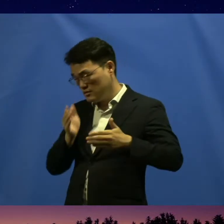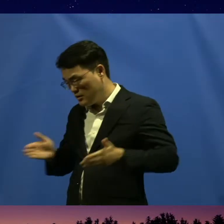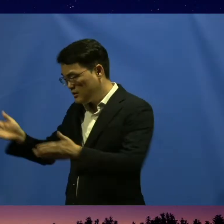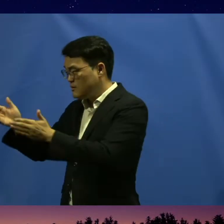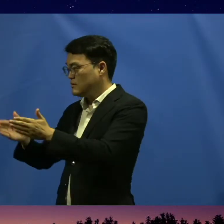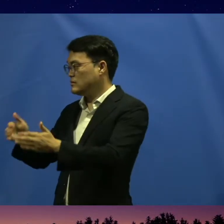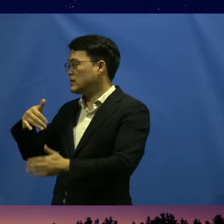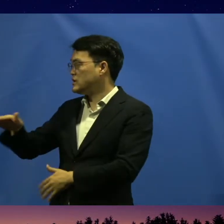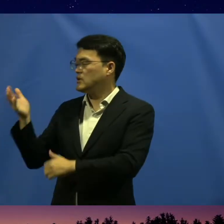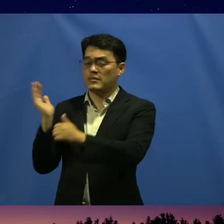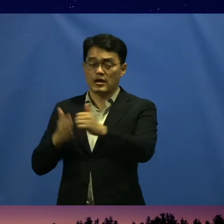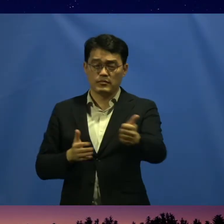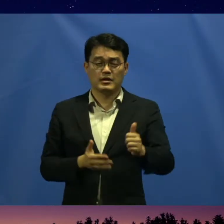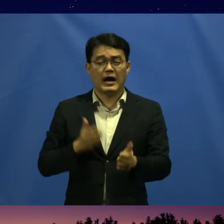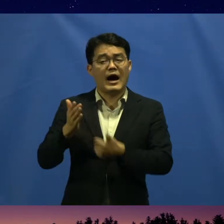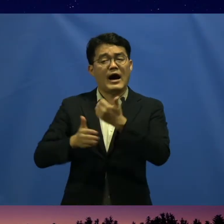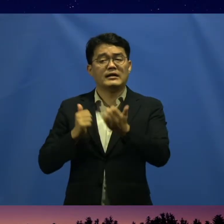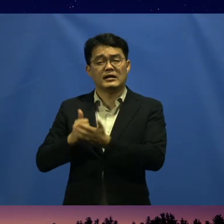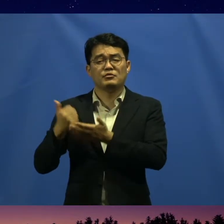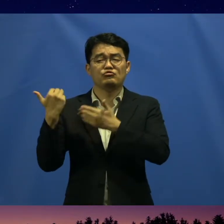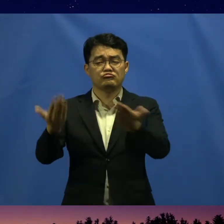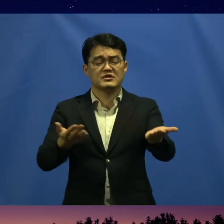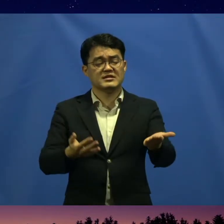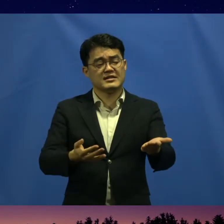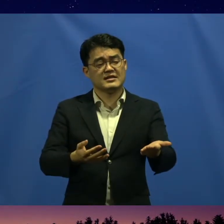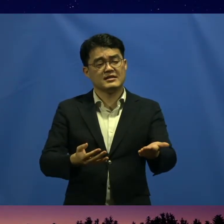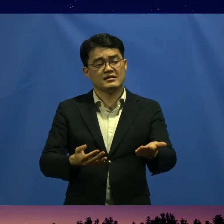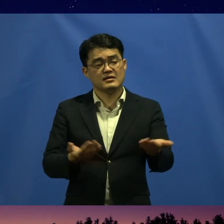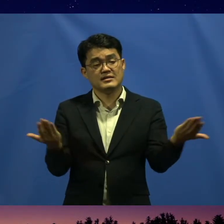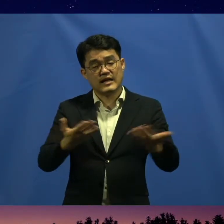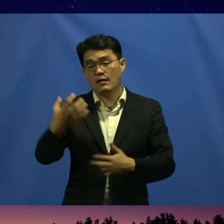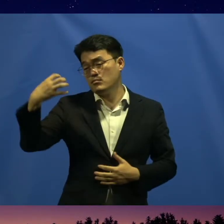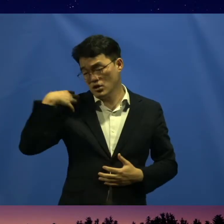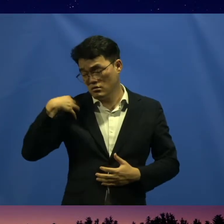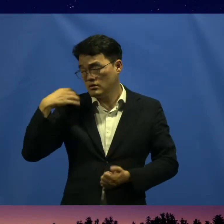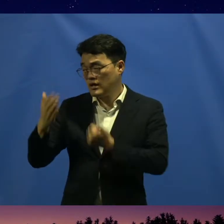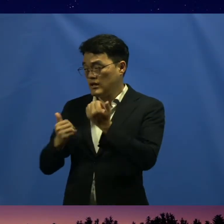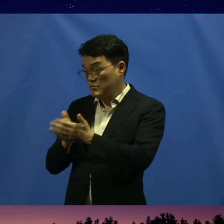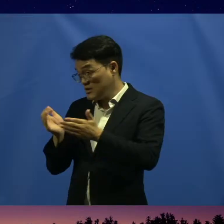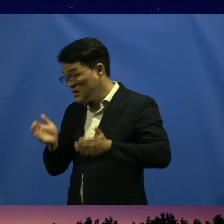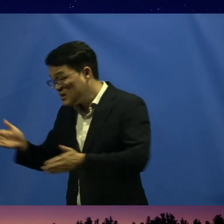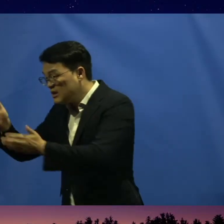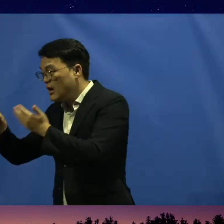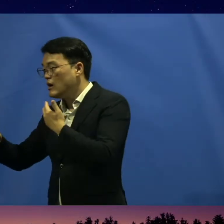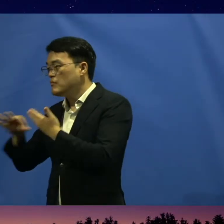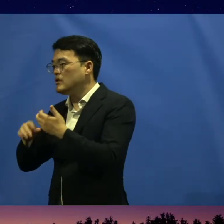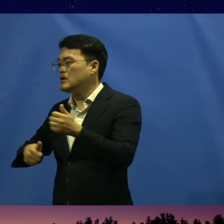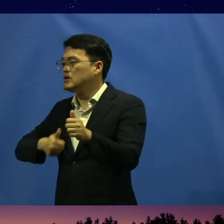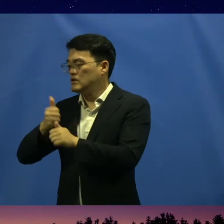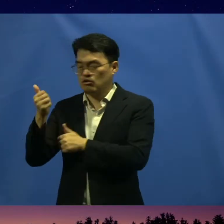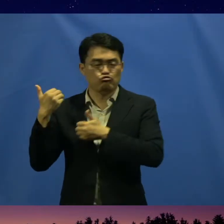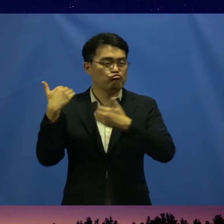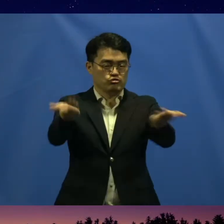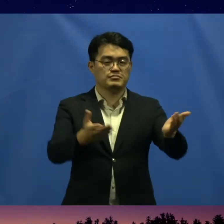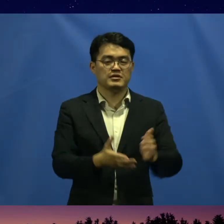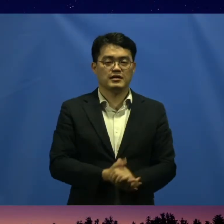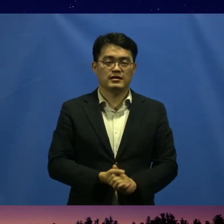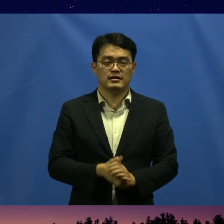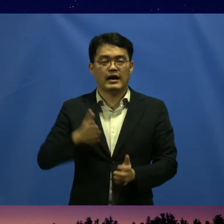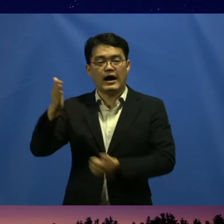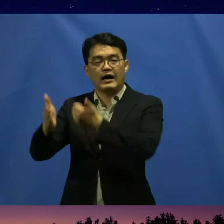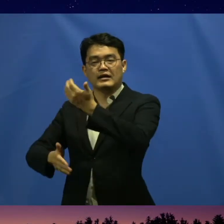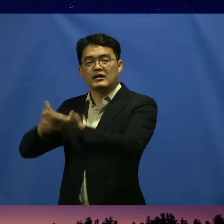그건 사명이에요. 하나님이 주신 사명. 그리고 그 길을 가면 하나님이 이기게 하십니다. 하나님이 그 일을 이루게 하십니다.